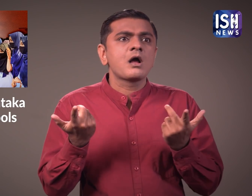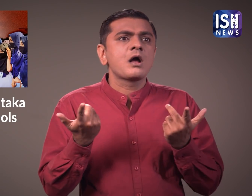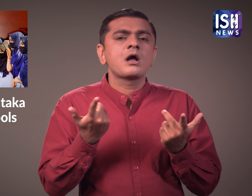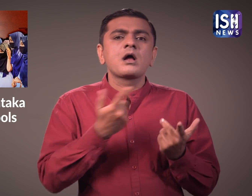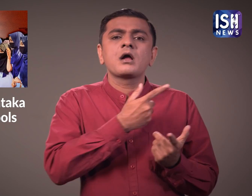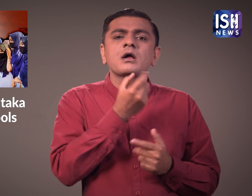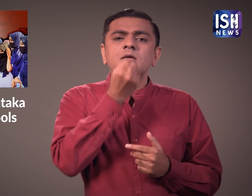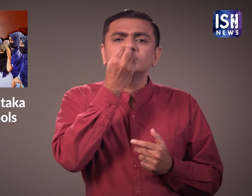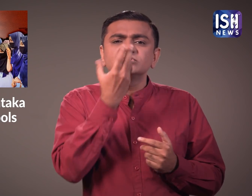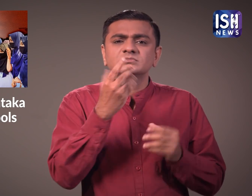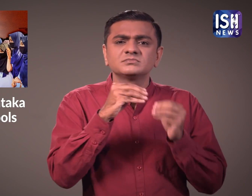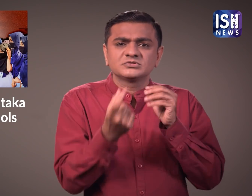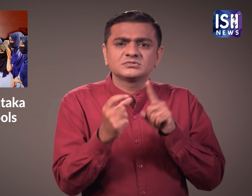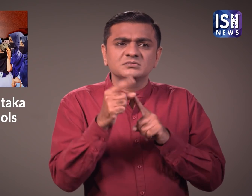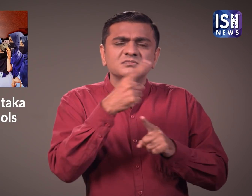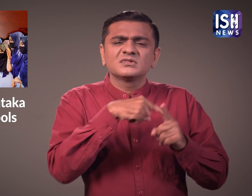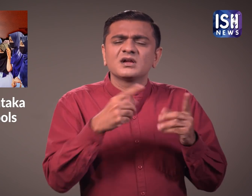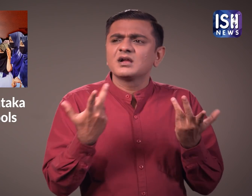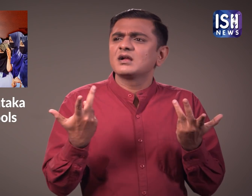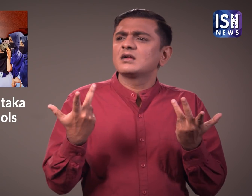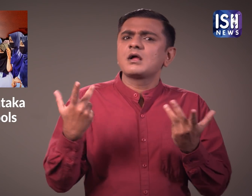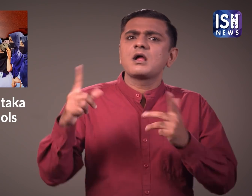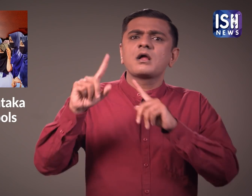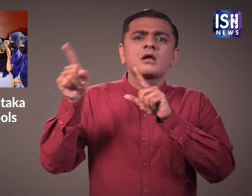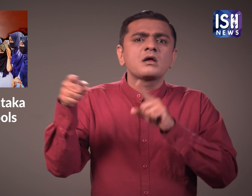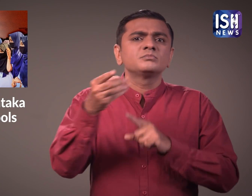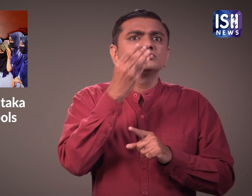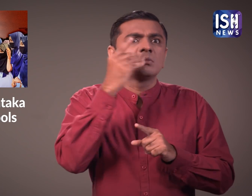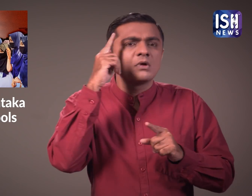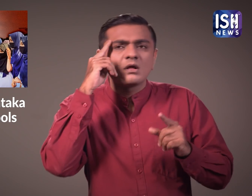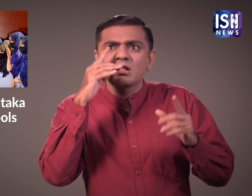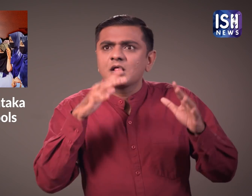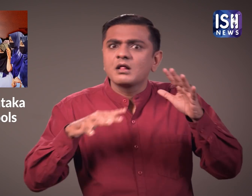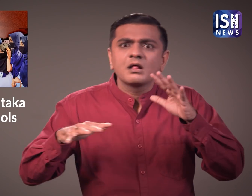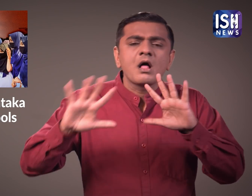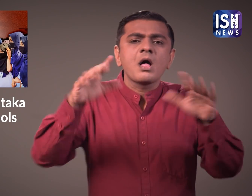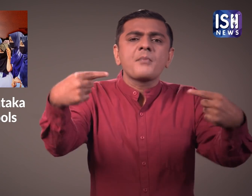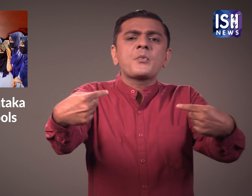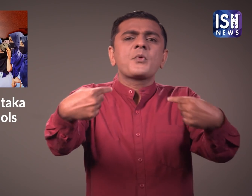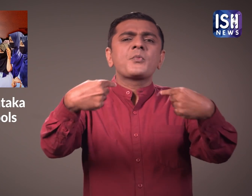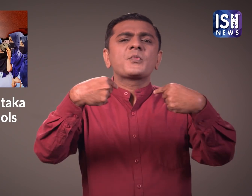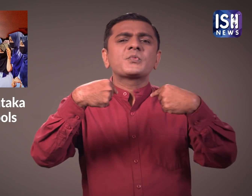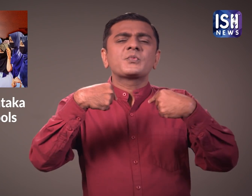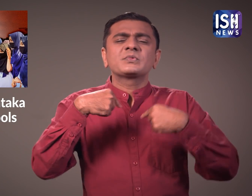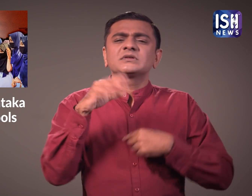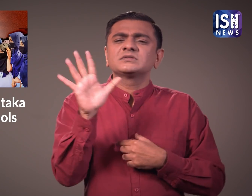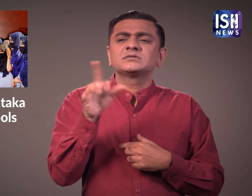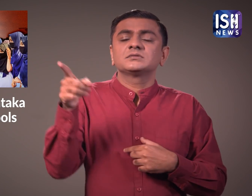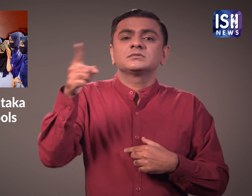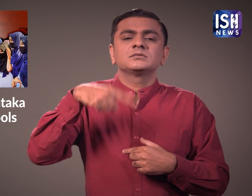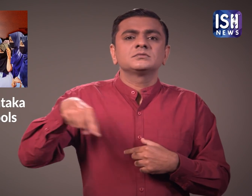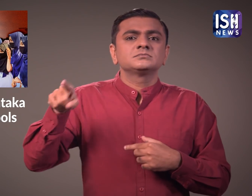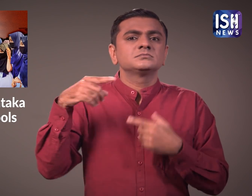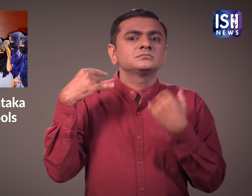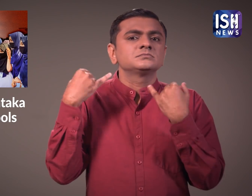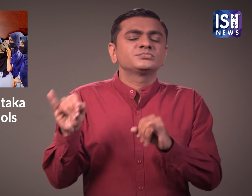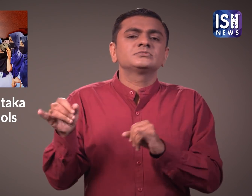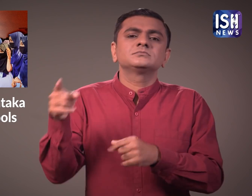है। ऐसी पार्टियां अगामी